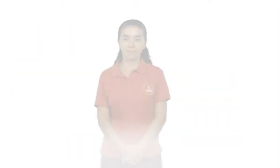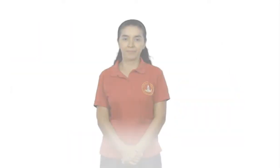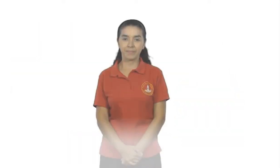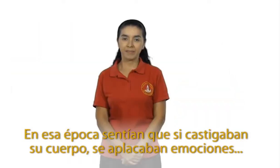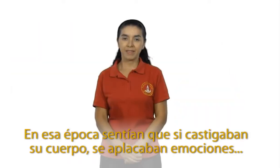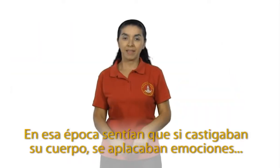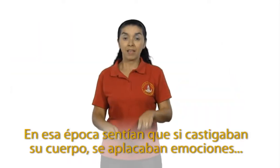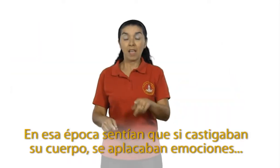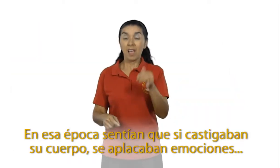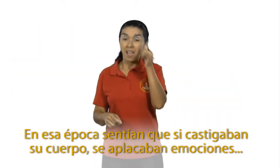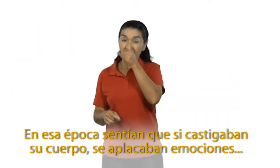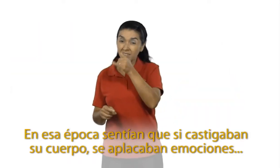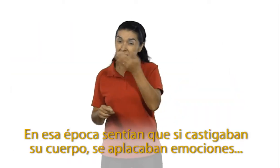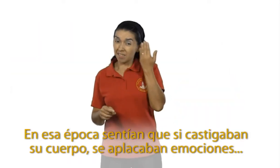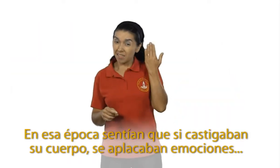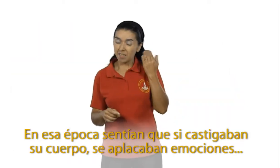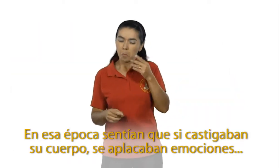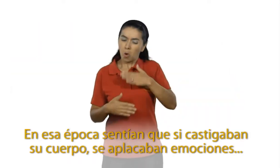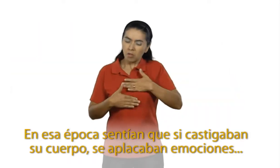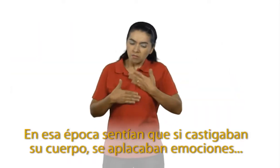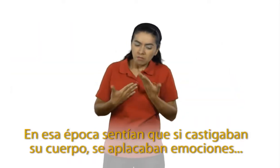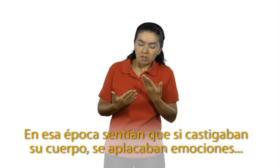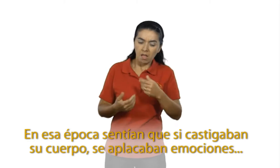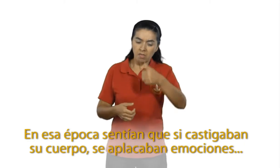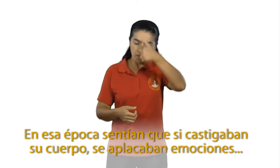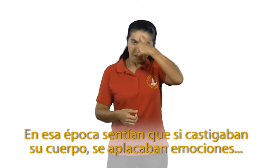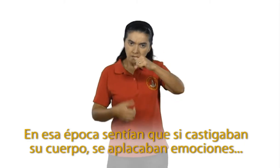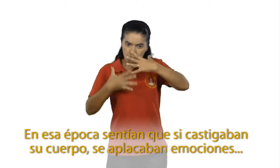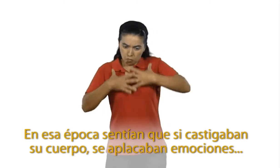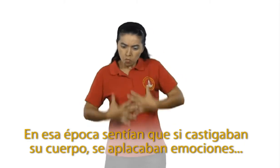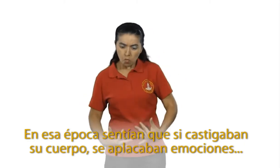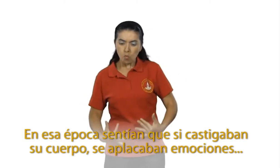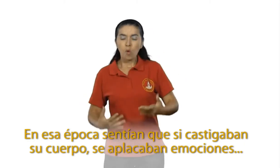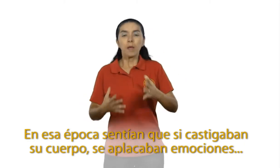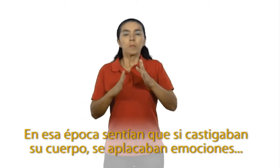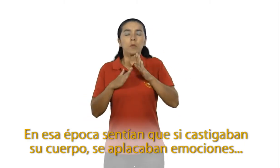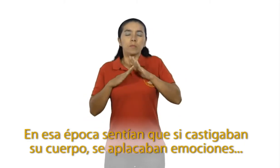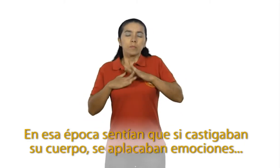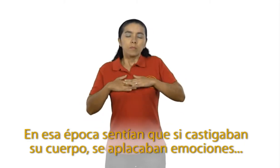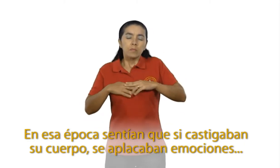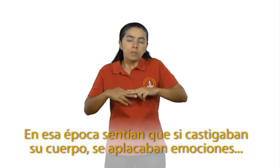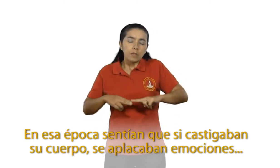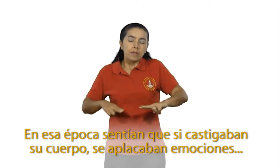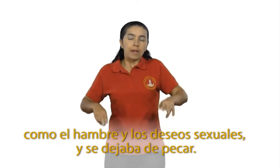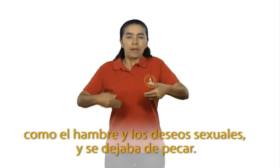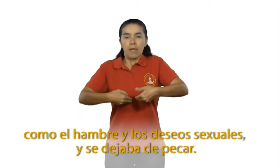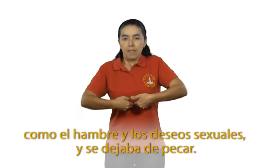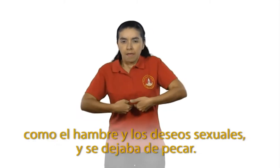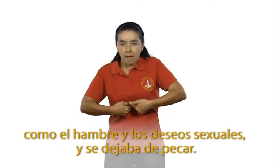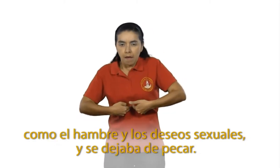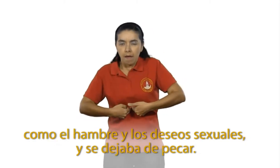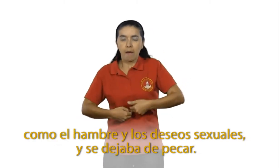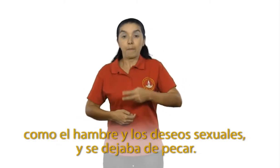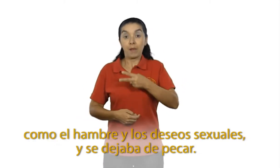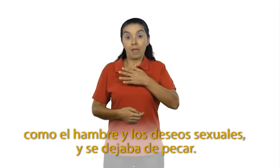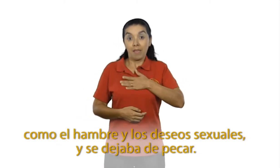En esa época, sentían que si castigaban su cuerpo, se aplacaban emociones, como el hambre y los deseos